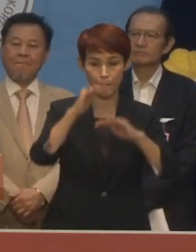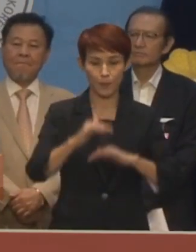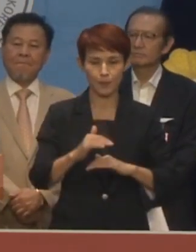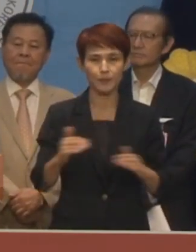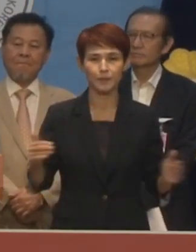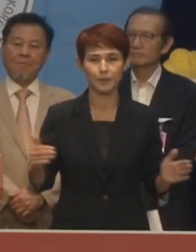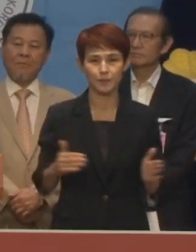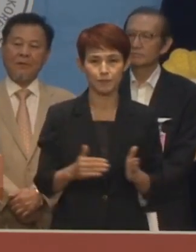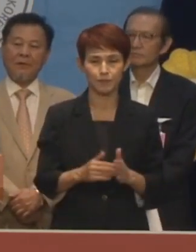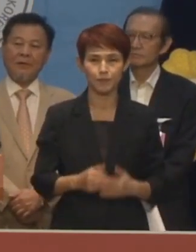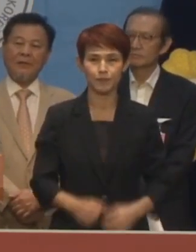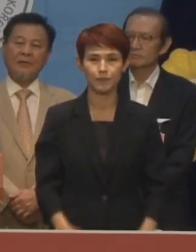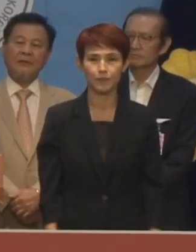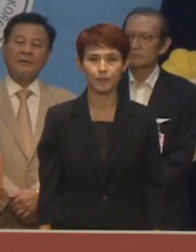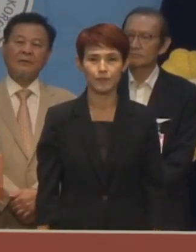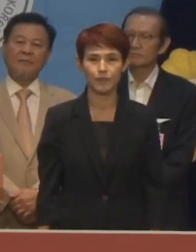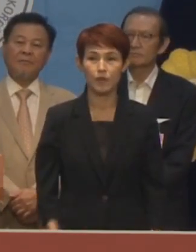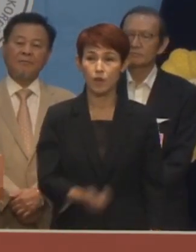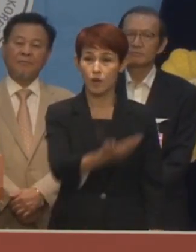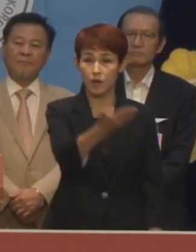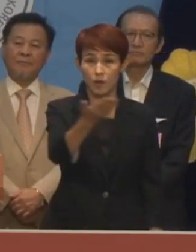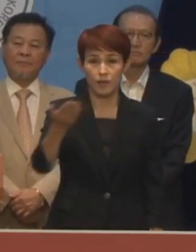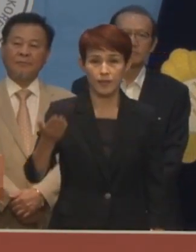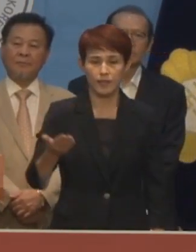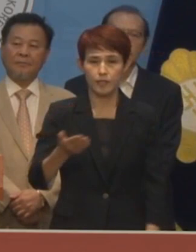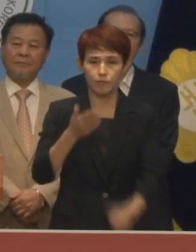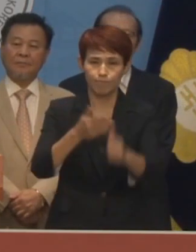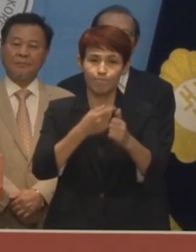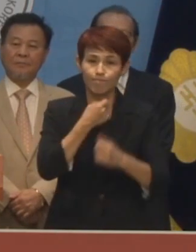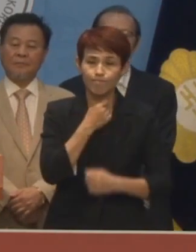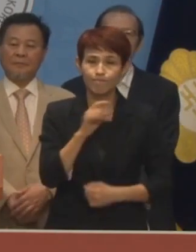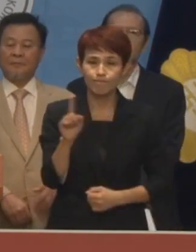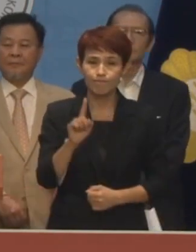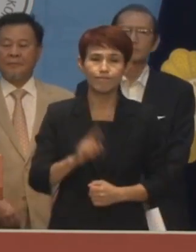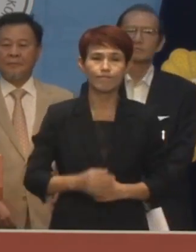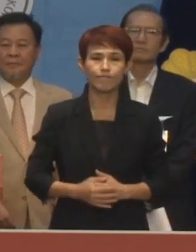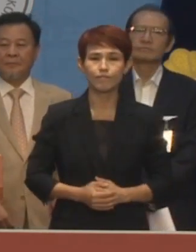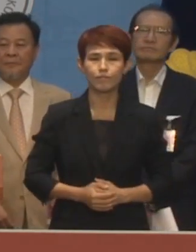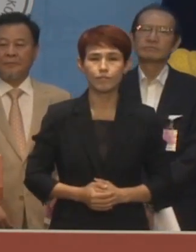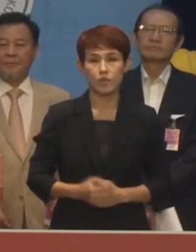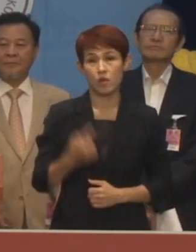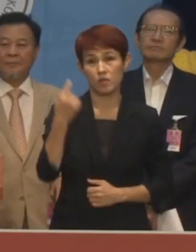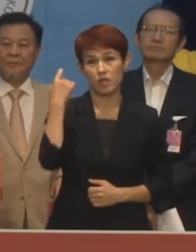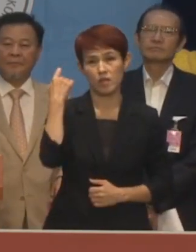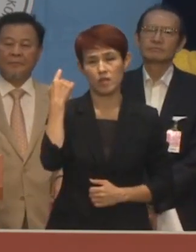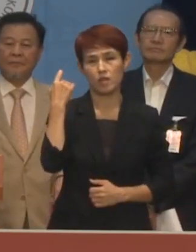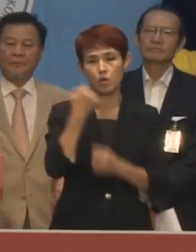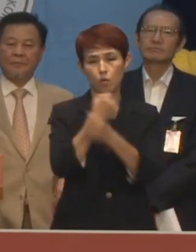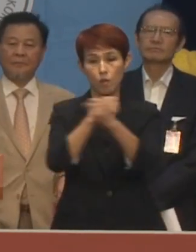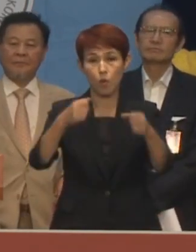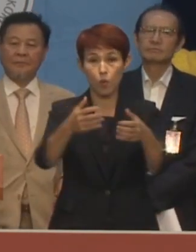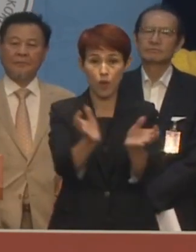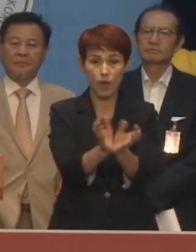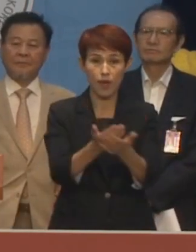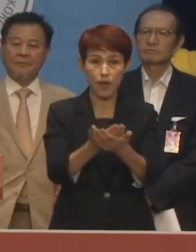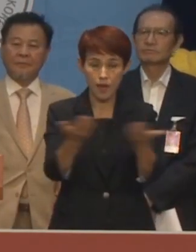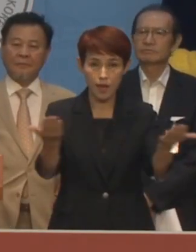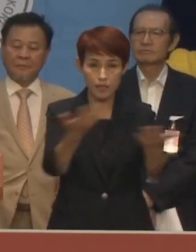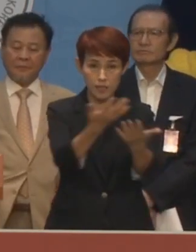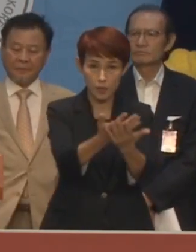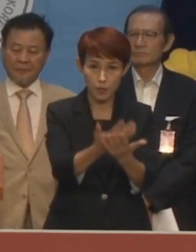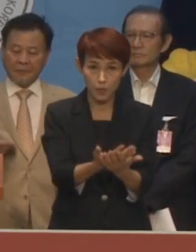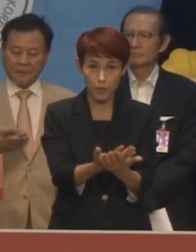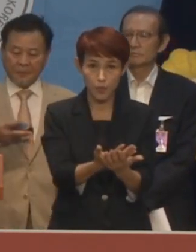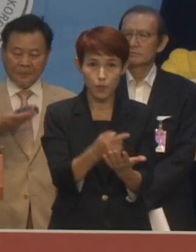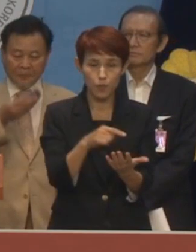마쳤습니다. 그리고 참고로 제가 언론인 여러분께 한 가지만 더 말씀드리겠습니다. 어제 광복회에서 배포한